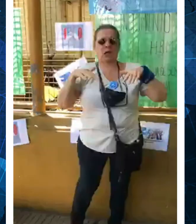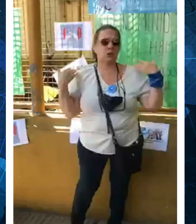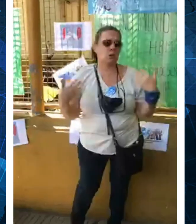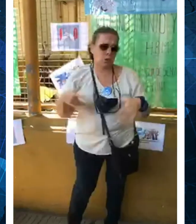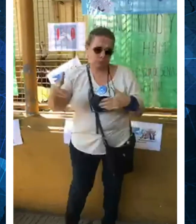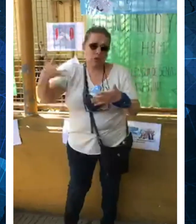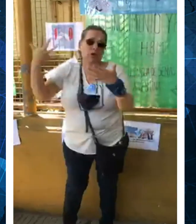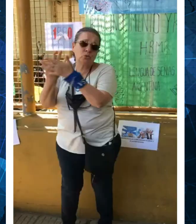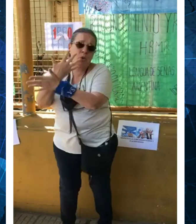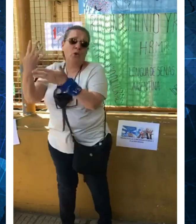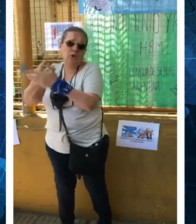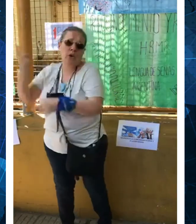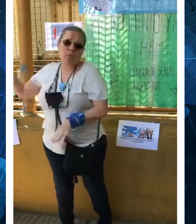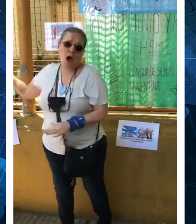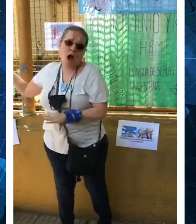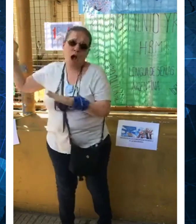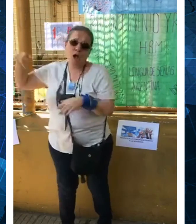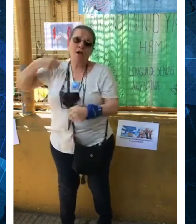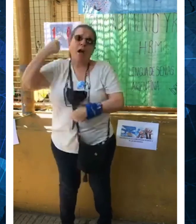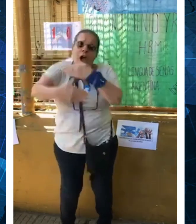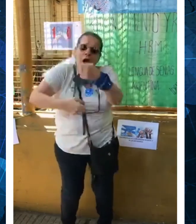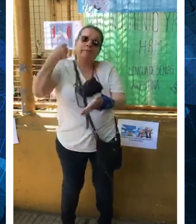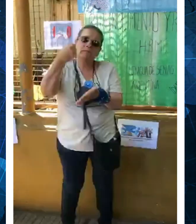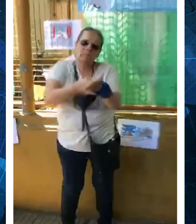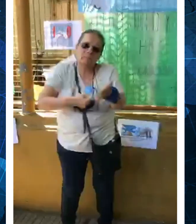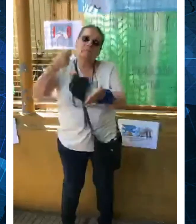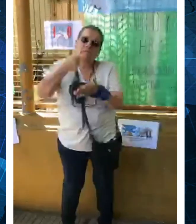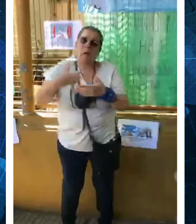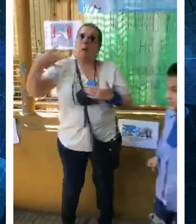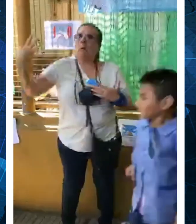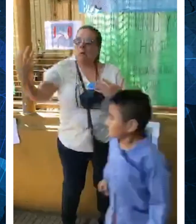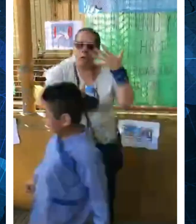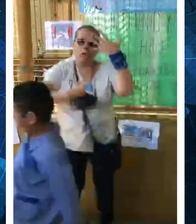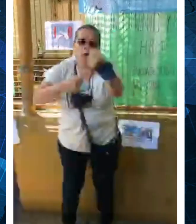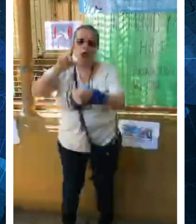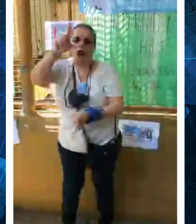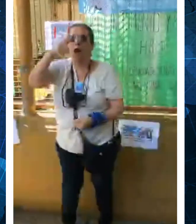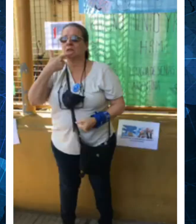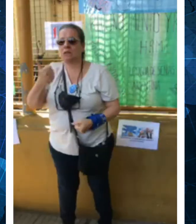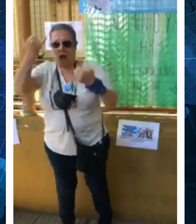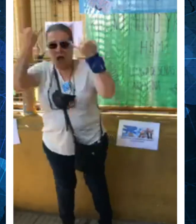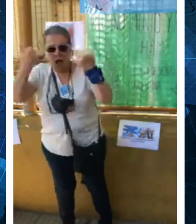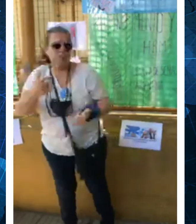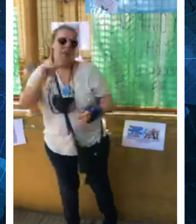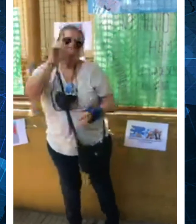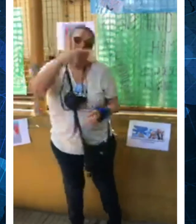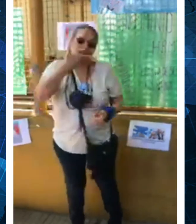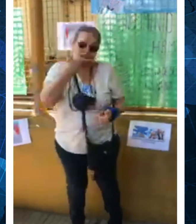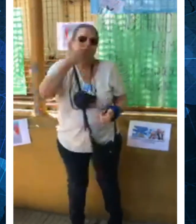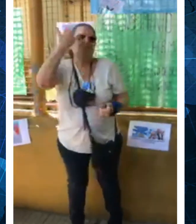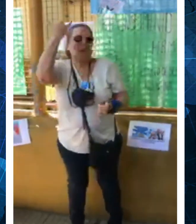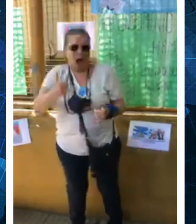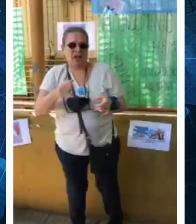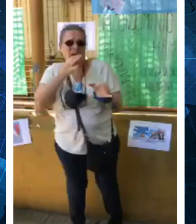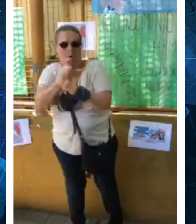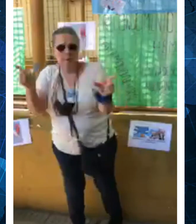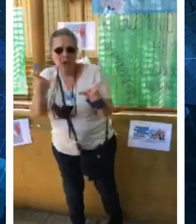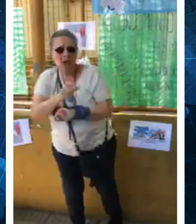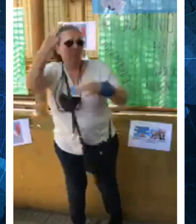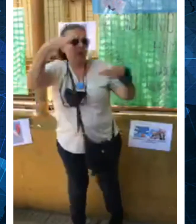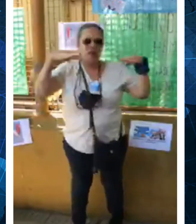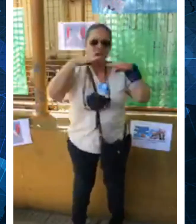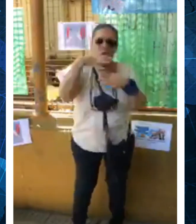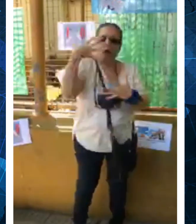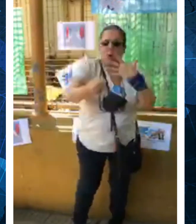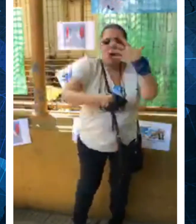1880 donde se desterró y se eliminó la lengua de señas de la educación. Desde ese día hasta ahora son días